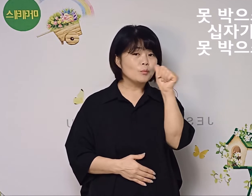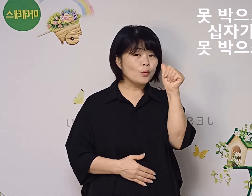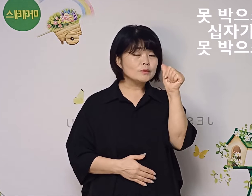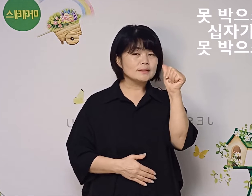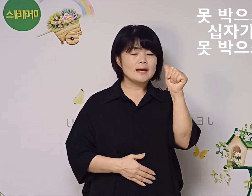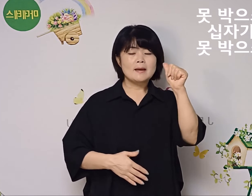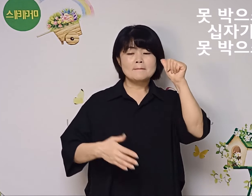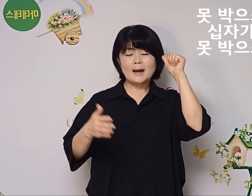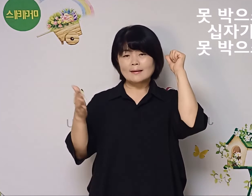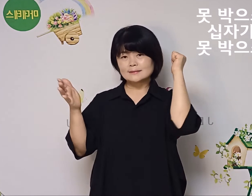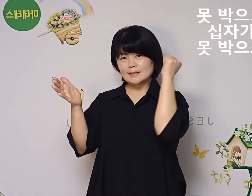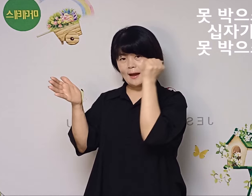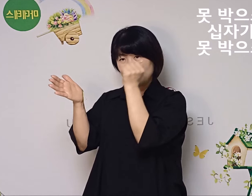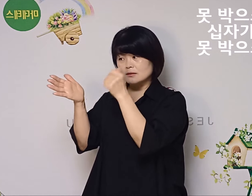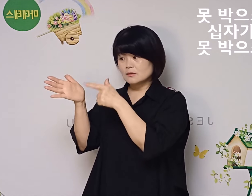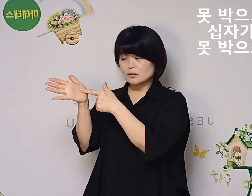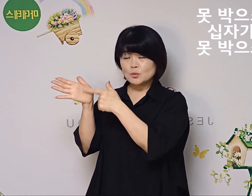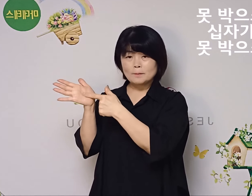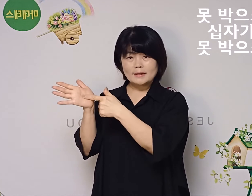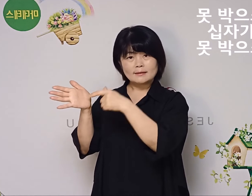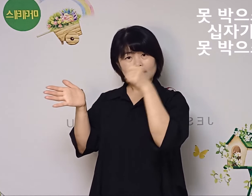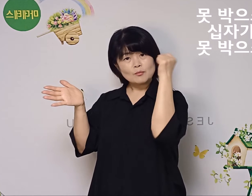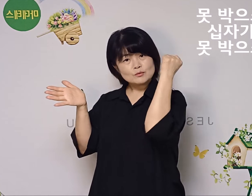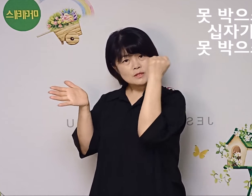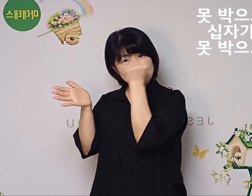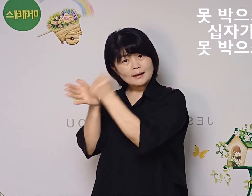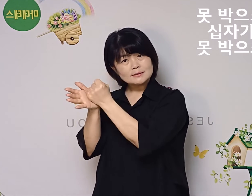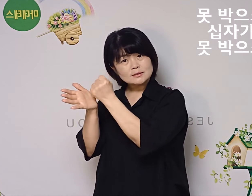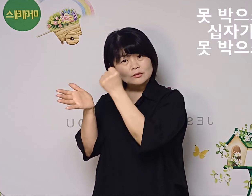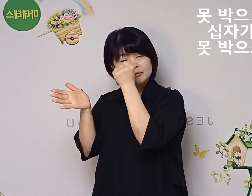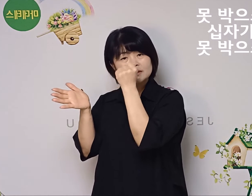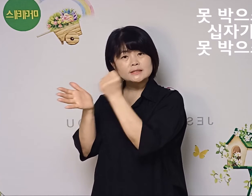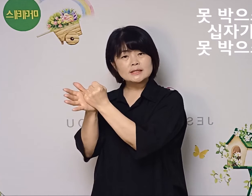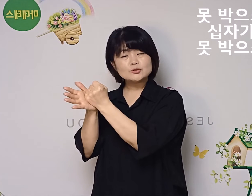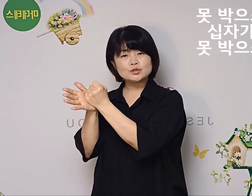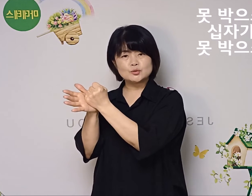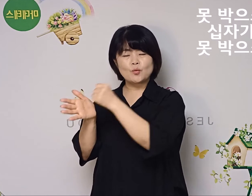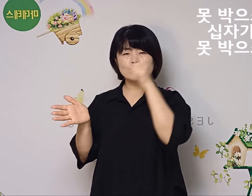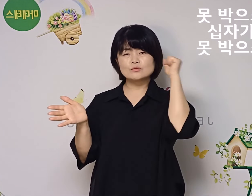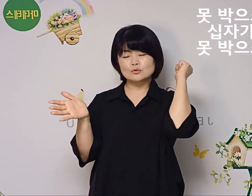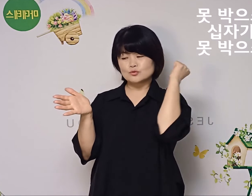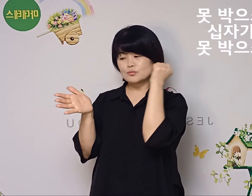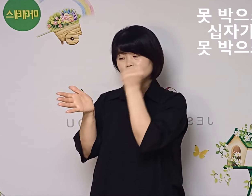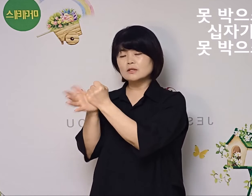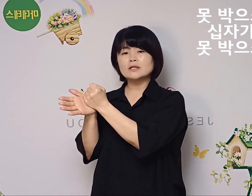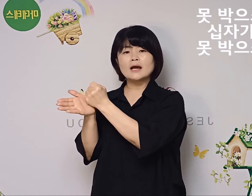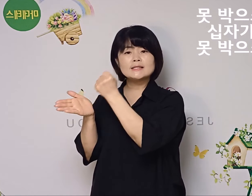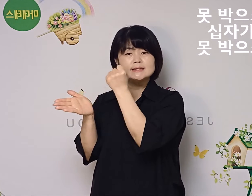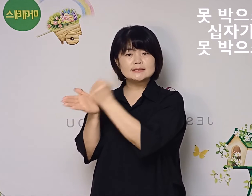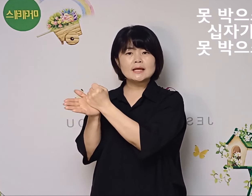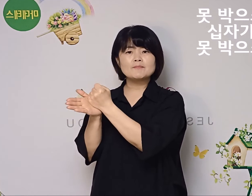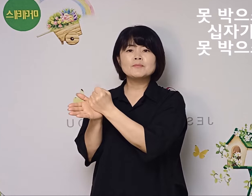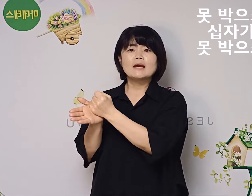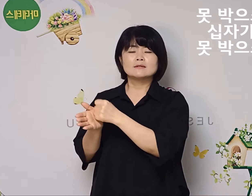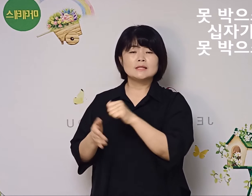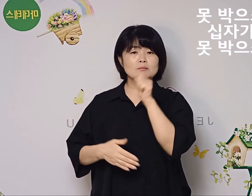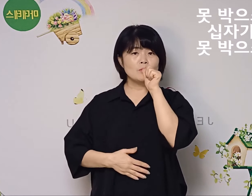못 박다. 여기 손바닥에 못을 박는 걸 표시를 해주시고 오른손으로 주먹을 하시는데, 그냥 뭐